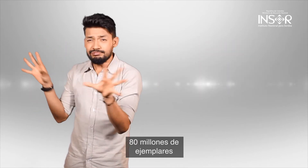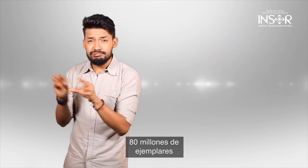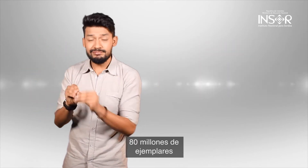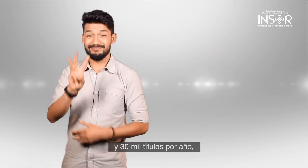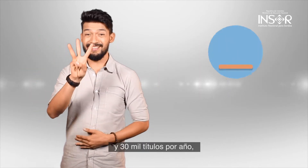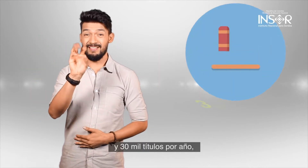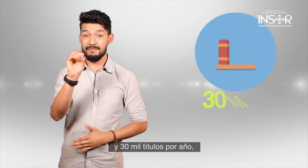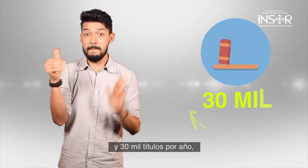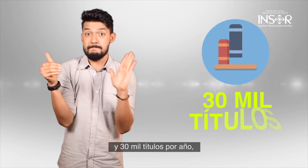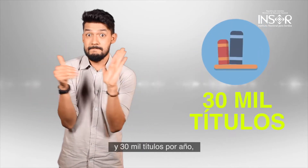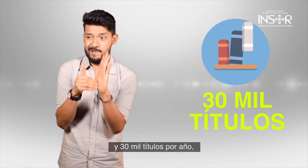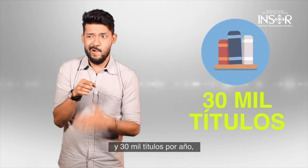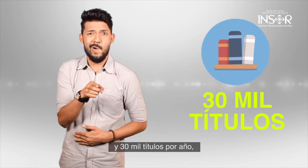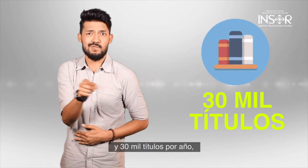y 30 mil títulos por año